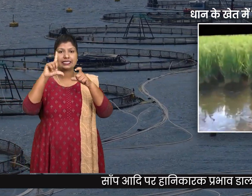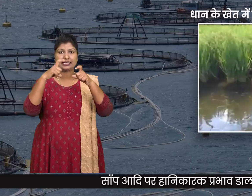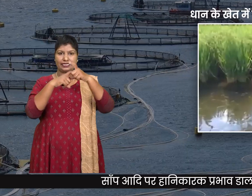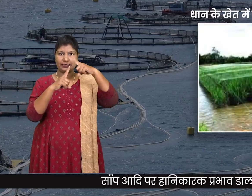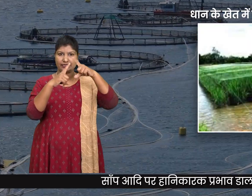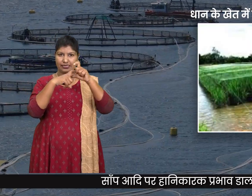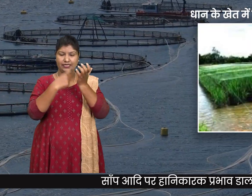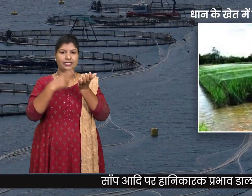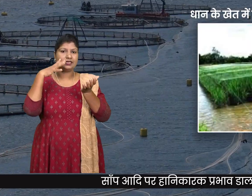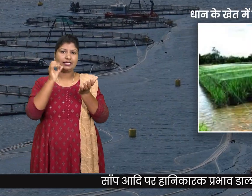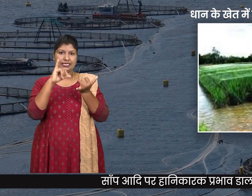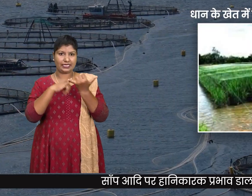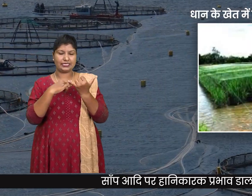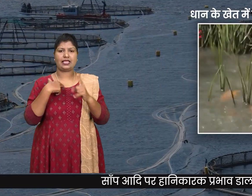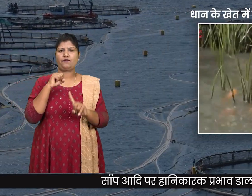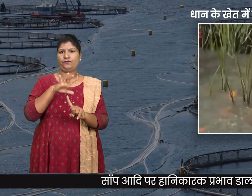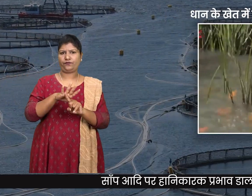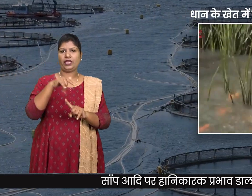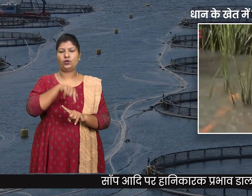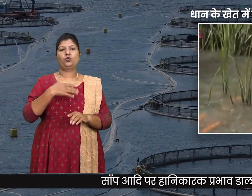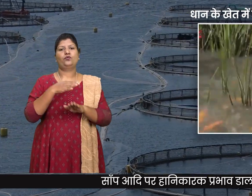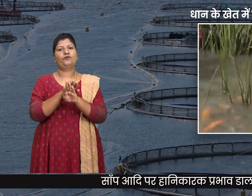सांप आदि पर हानिकारक प्रभाव डालते हैं।